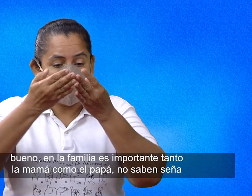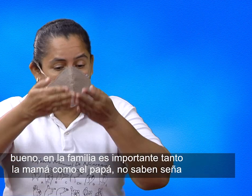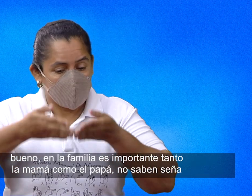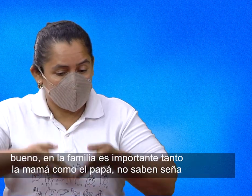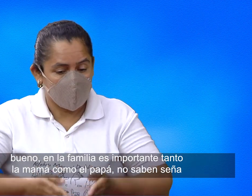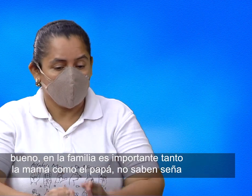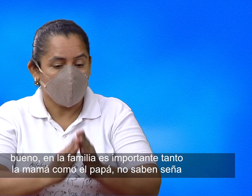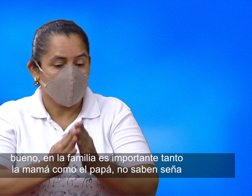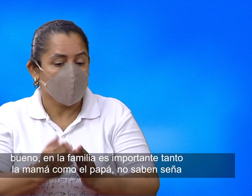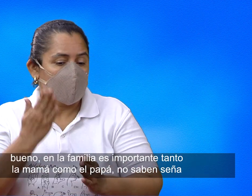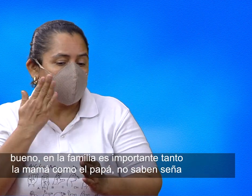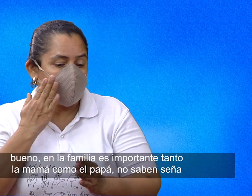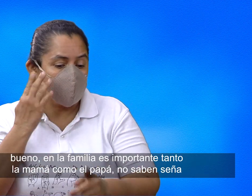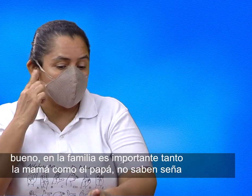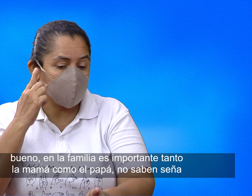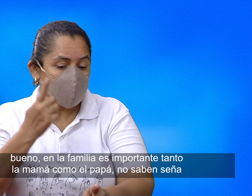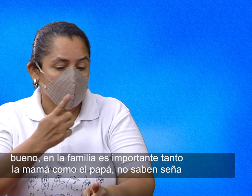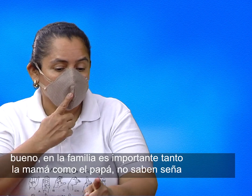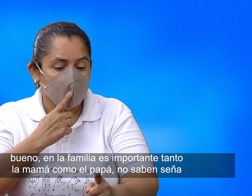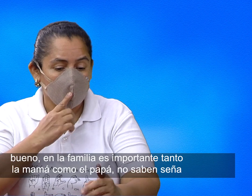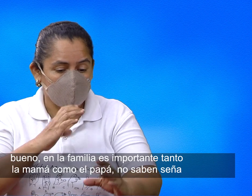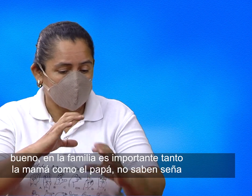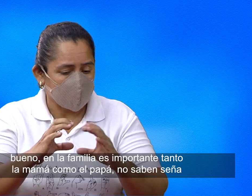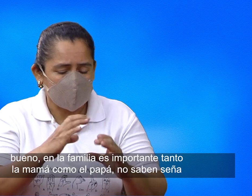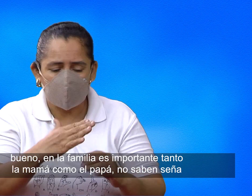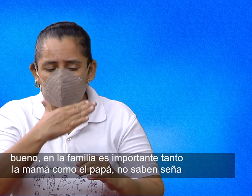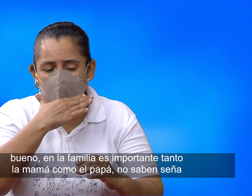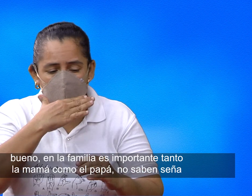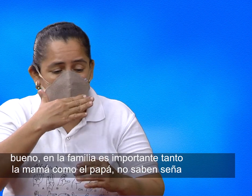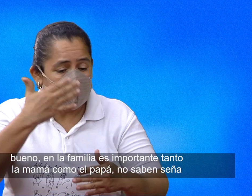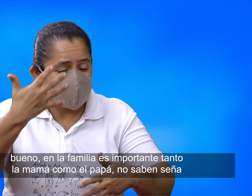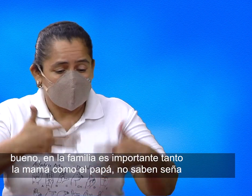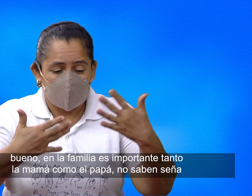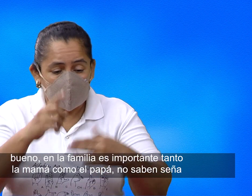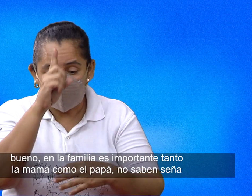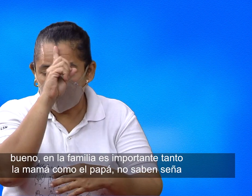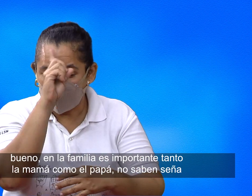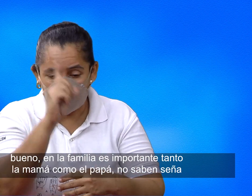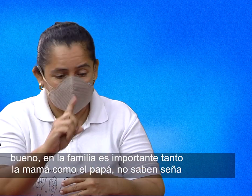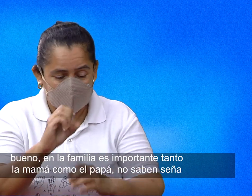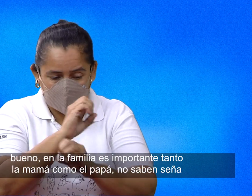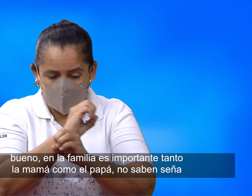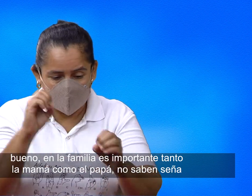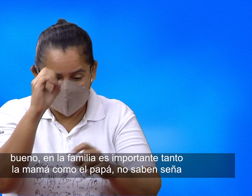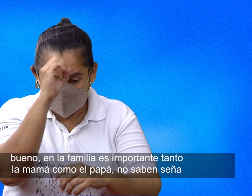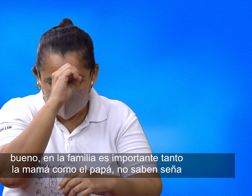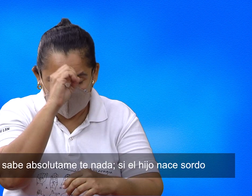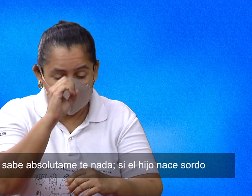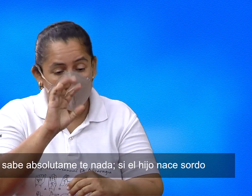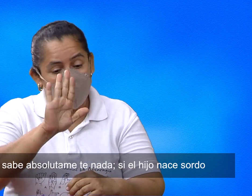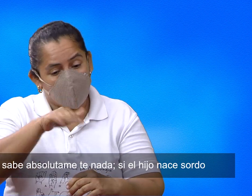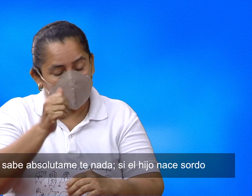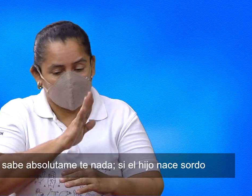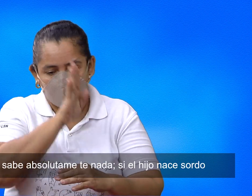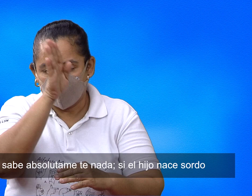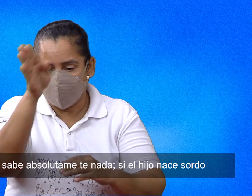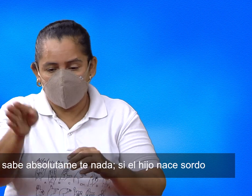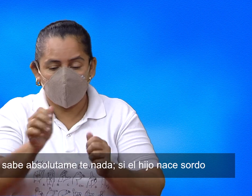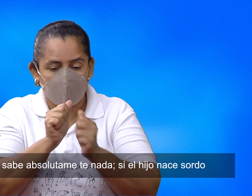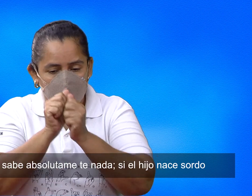la familia es importante. Tanto el mamá como el papá no saben seña, no saben absolutamente nada